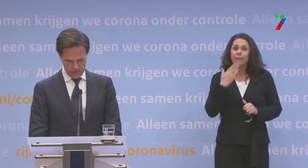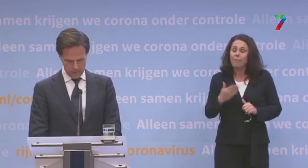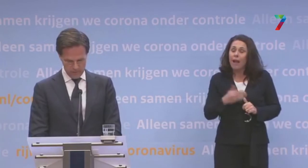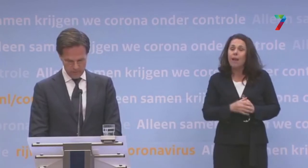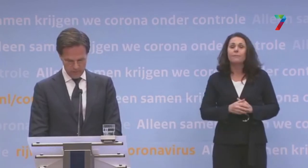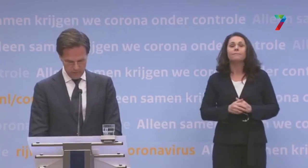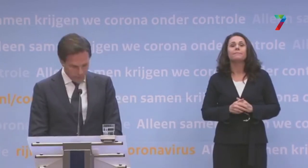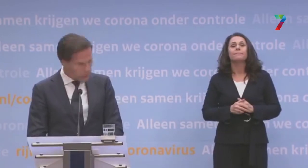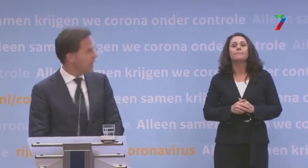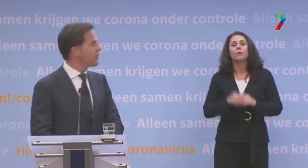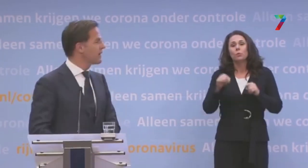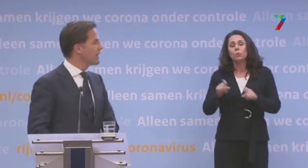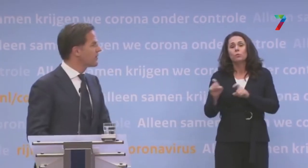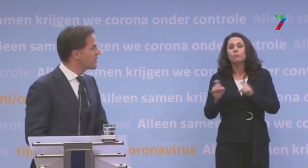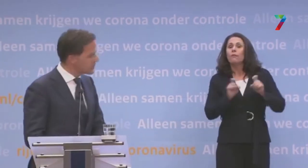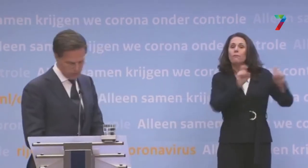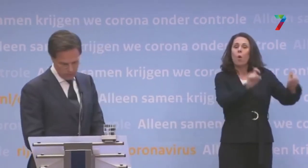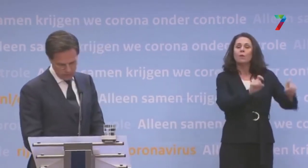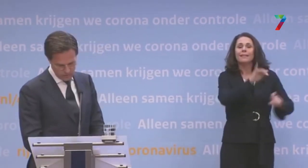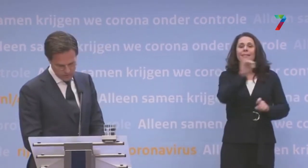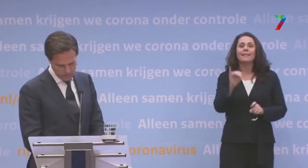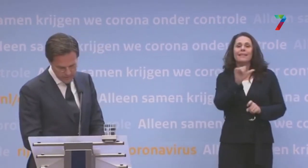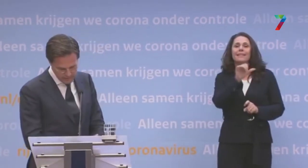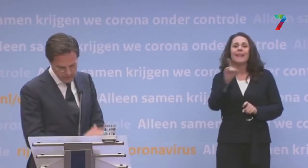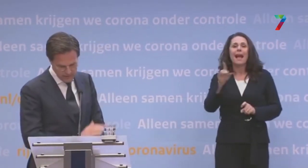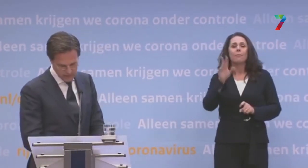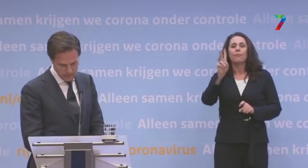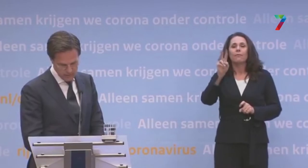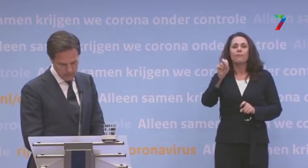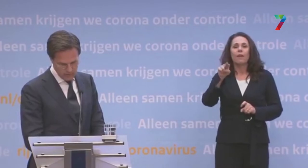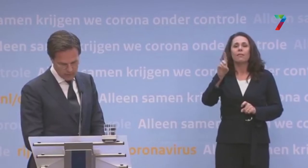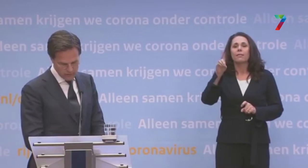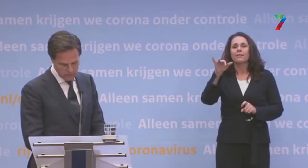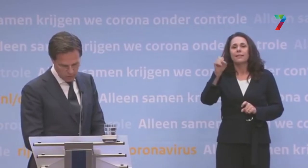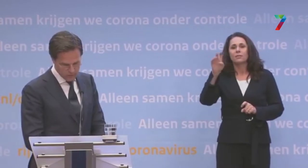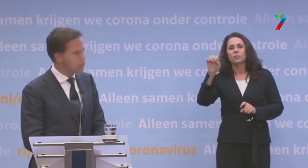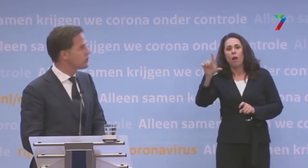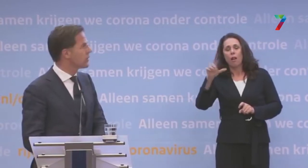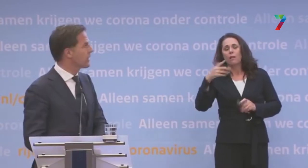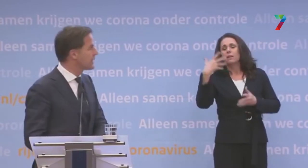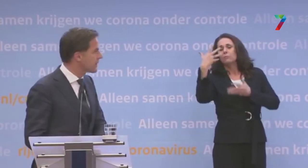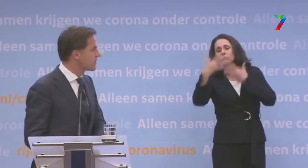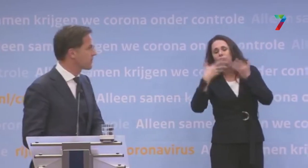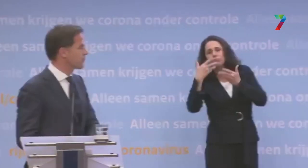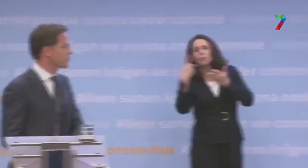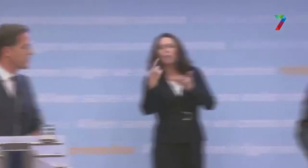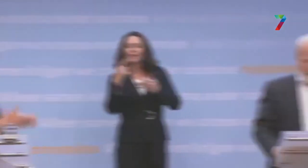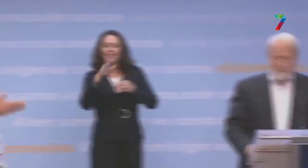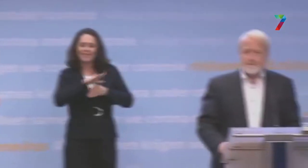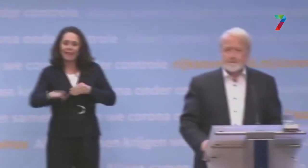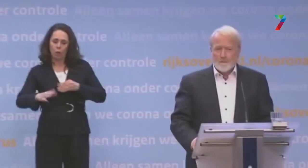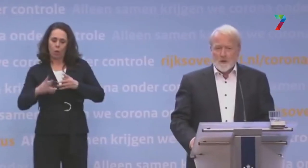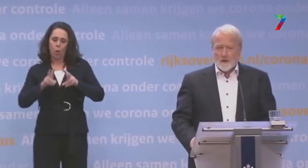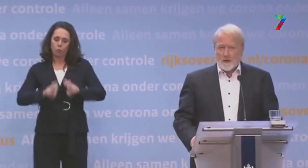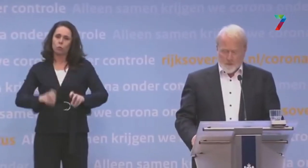Ik wil nu het woord geven aan Jaap van Dissel om ons wat meer te vertellen over de lopende onderzoeken naar kinderen. Dank u